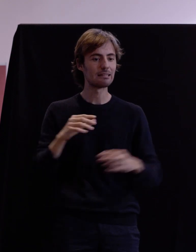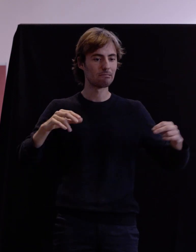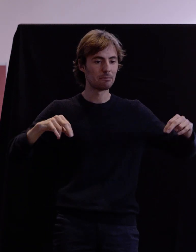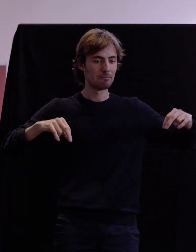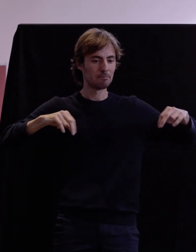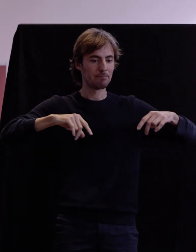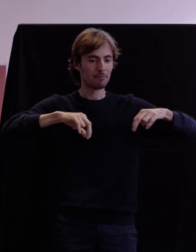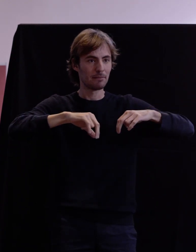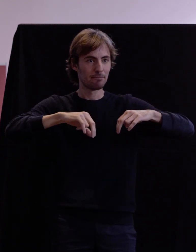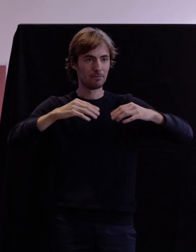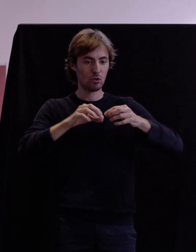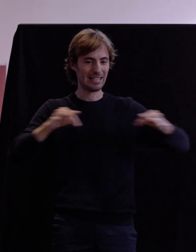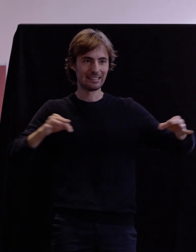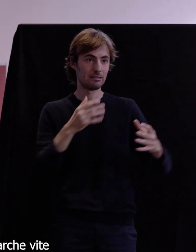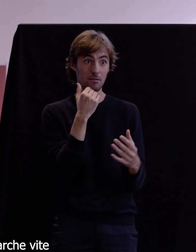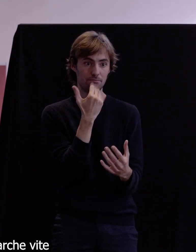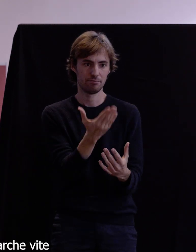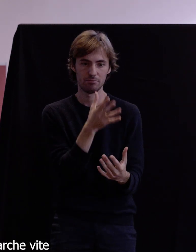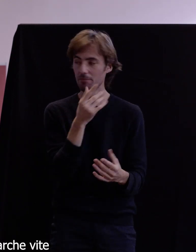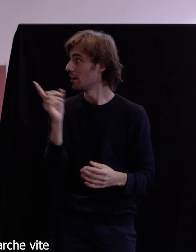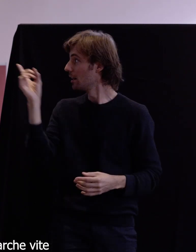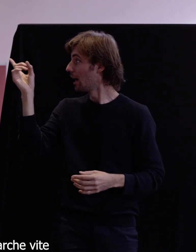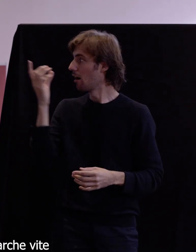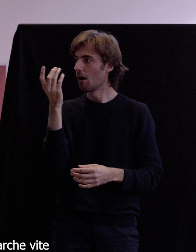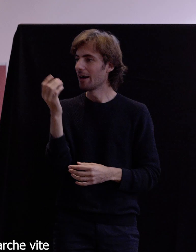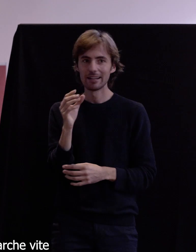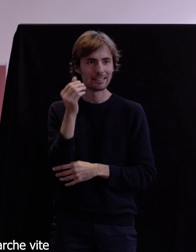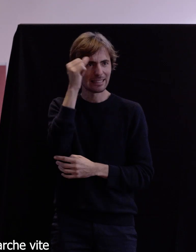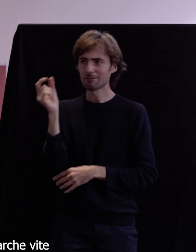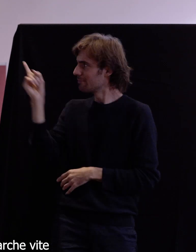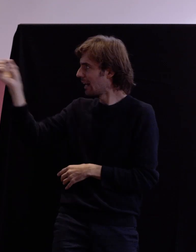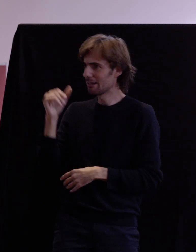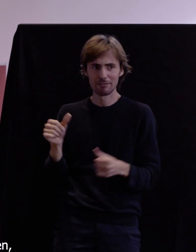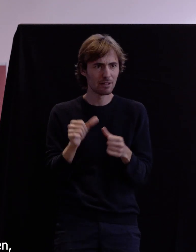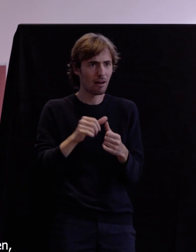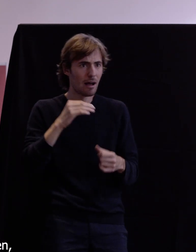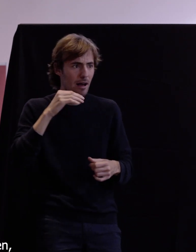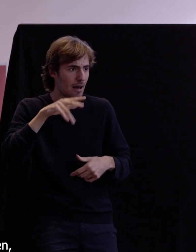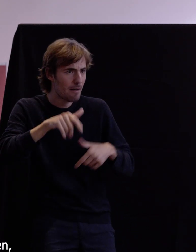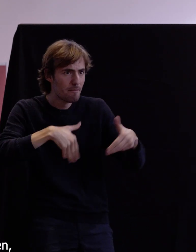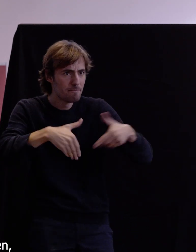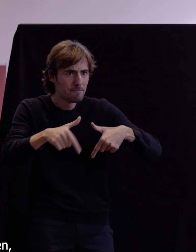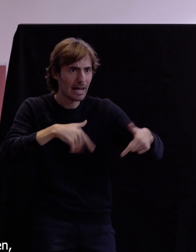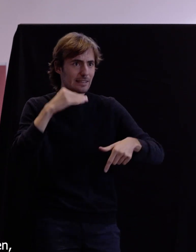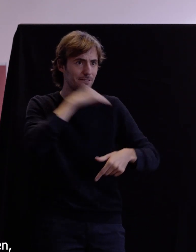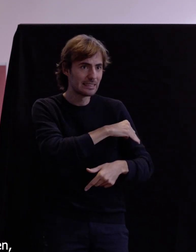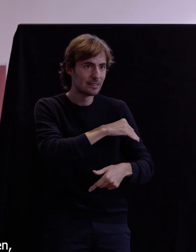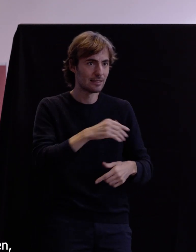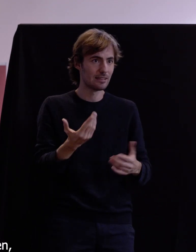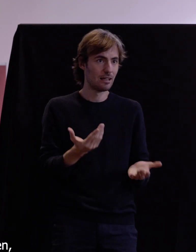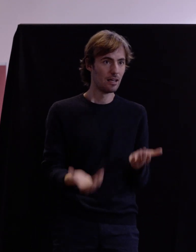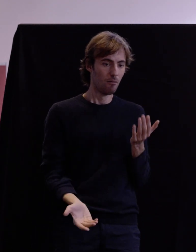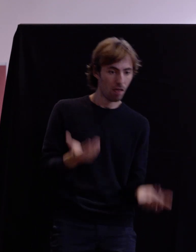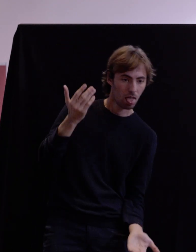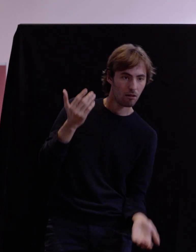impossible. Alors vous voyez, le petit garçon qui fait ça, en fait, il marche vite. Parce que quand on marche vite, on a moins de déséquilibre